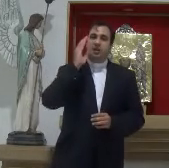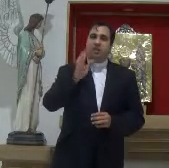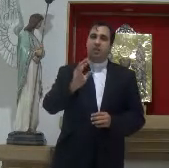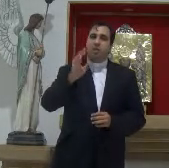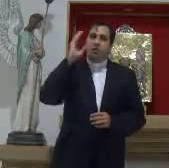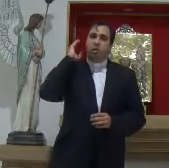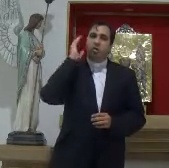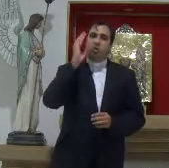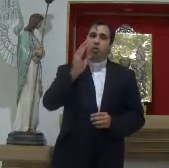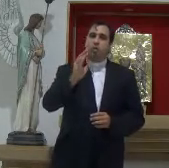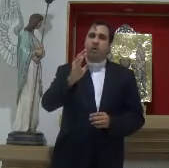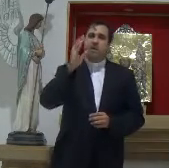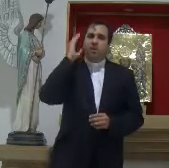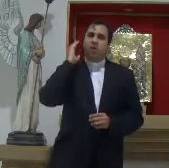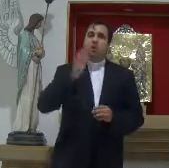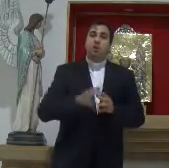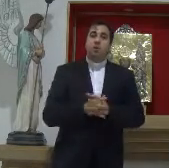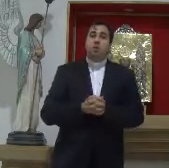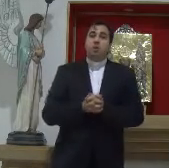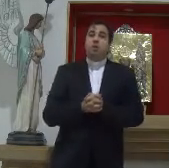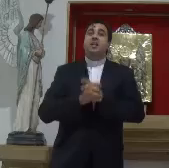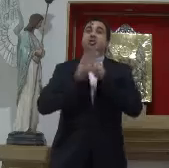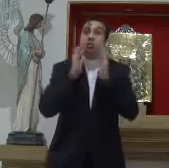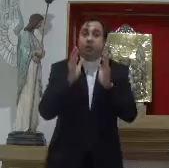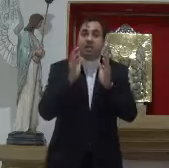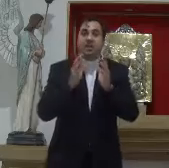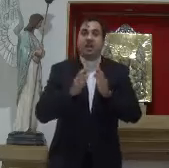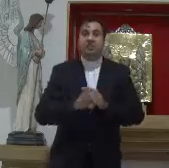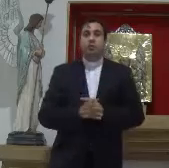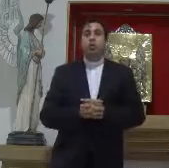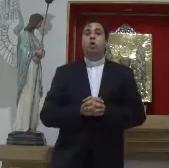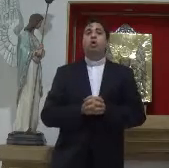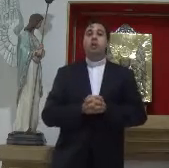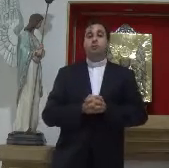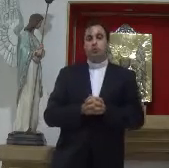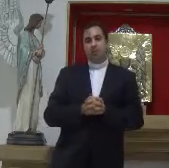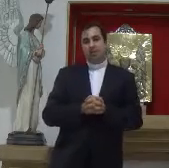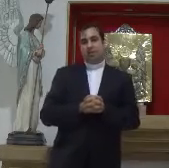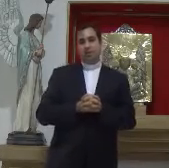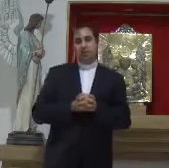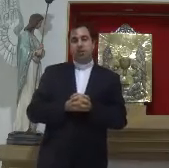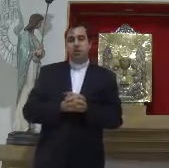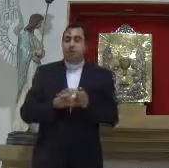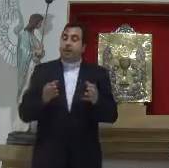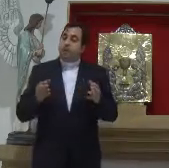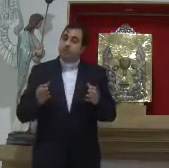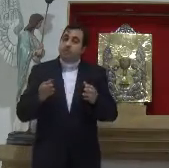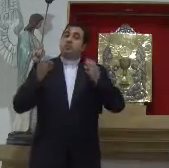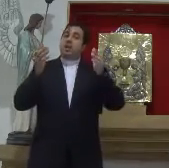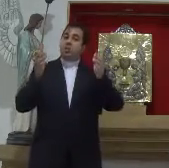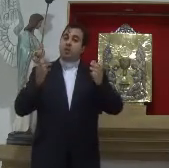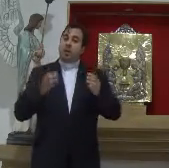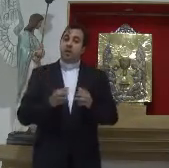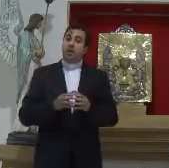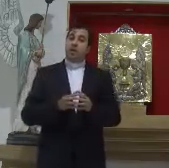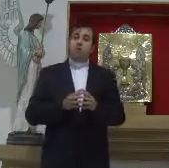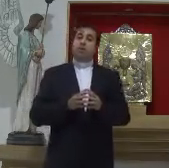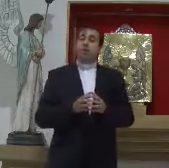transformación y comprensión porque yo quiere tu felicidad gloria y tu salvación pero tener cuidado que nuestro